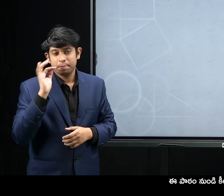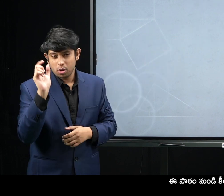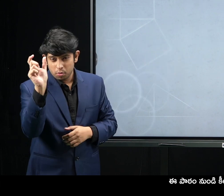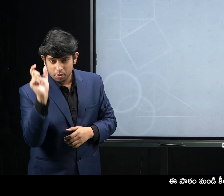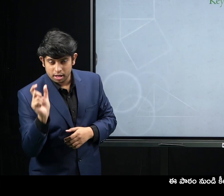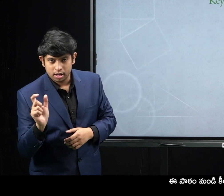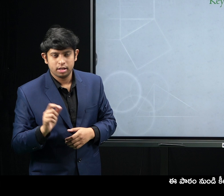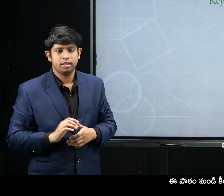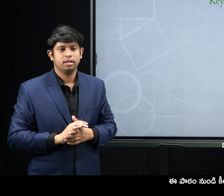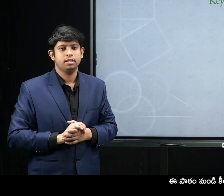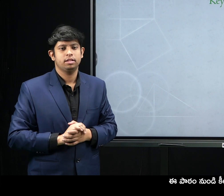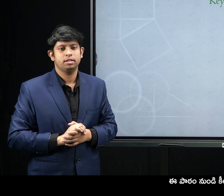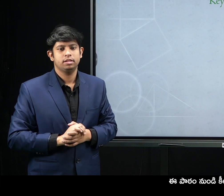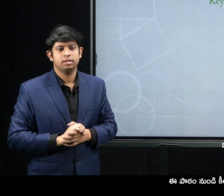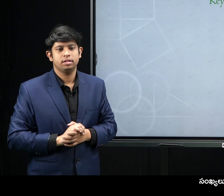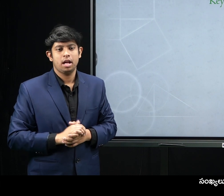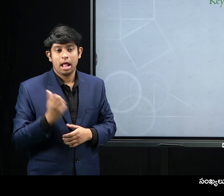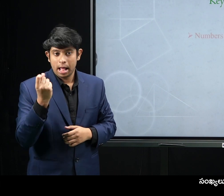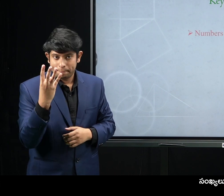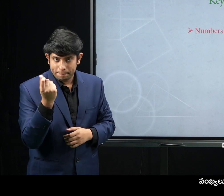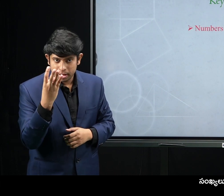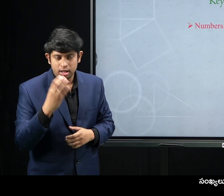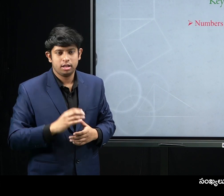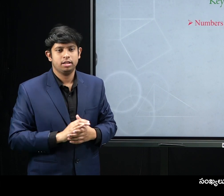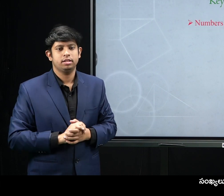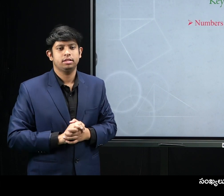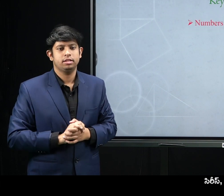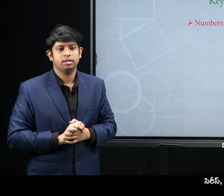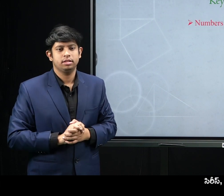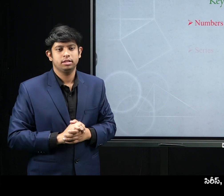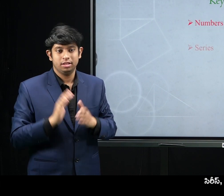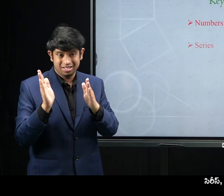ఈ పాఠం నుండి కీలక పదాలు: సంఖ్యలు, సిరీస్,